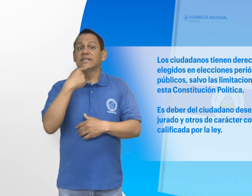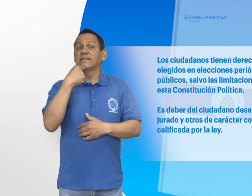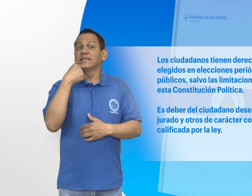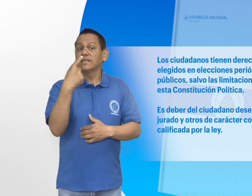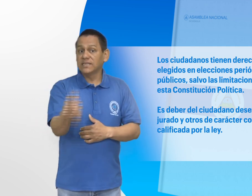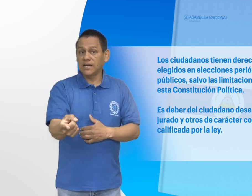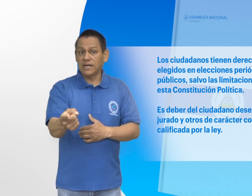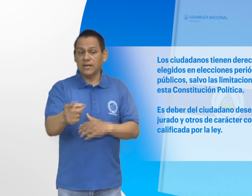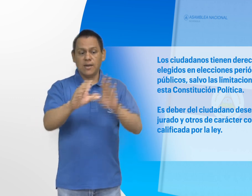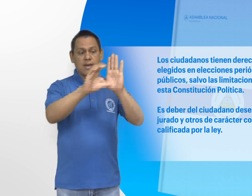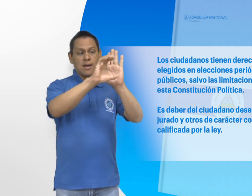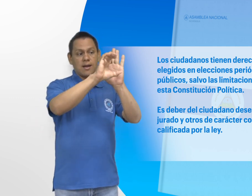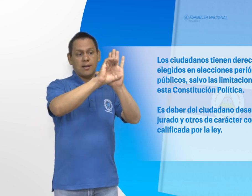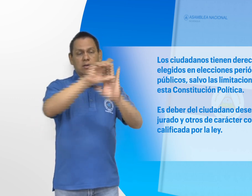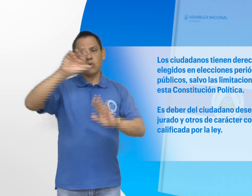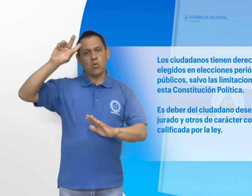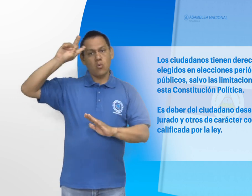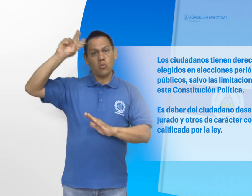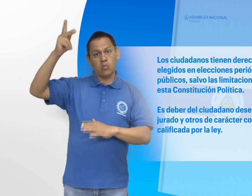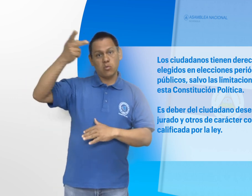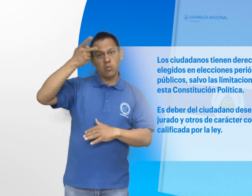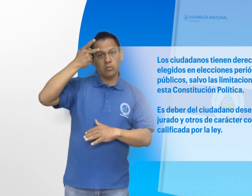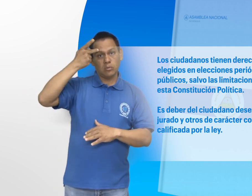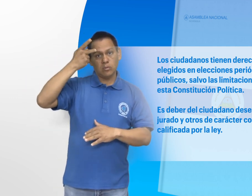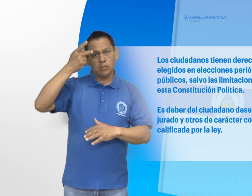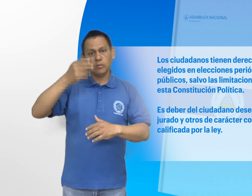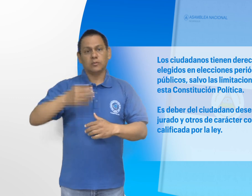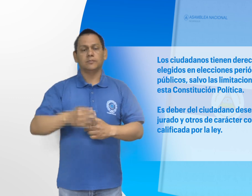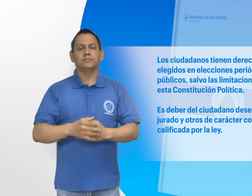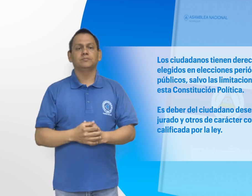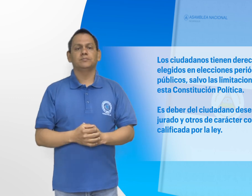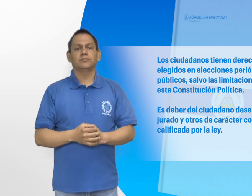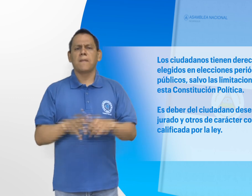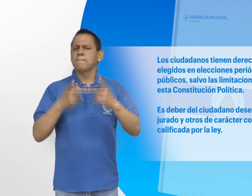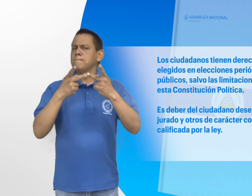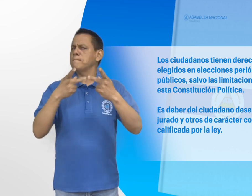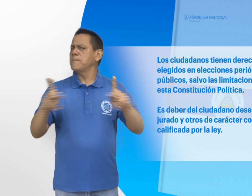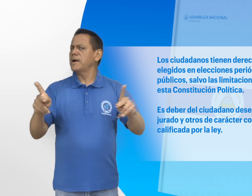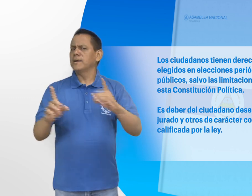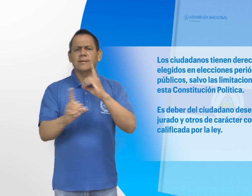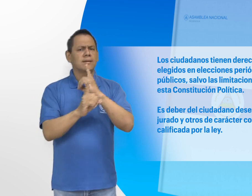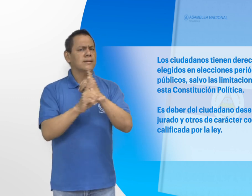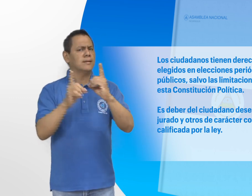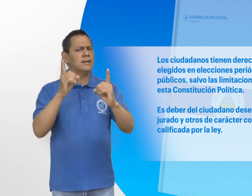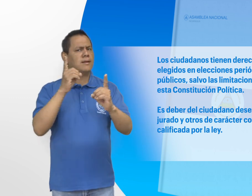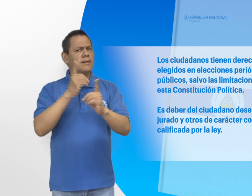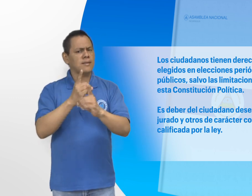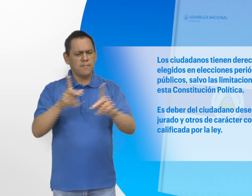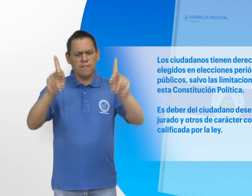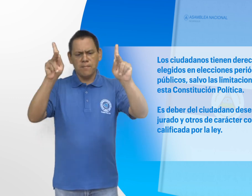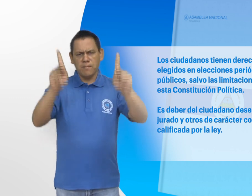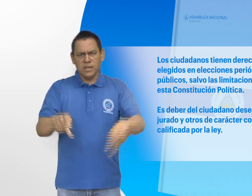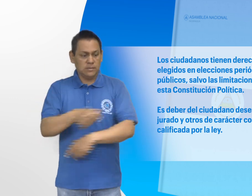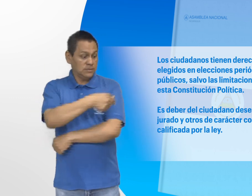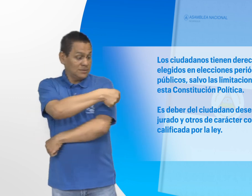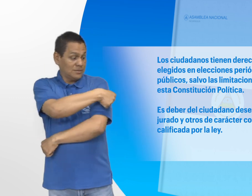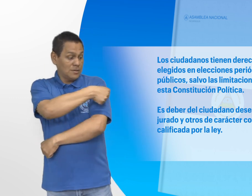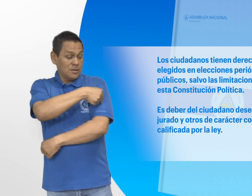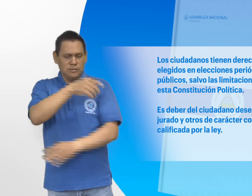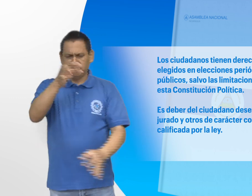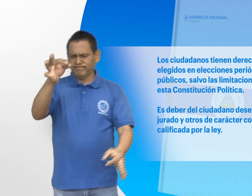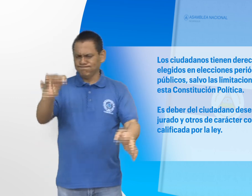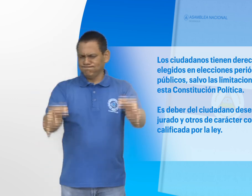periódicas y optar a cargos públicos salvo las limitaciones